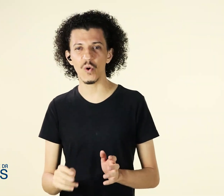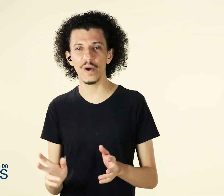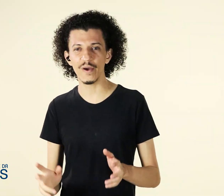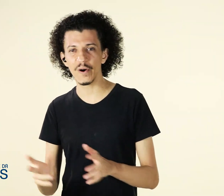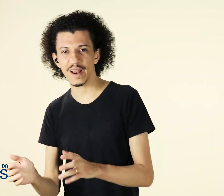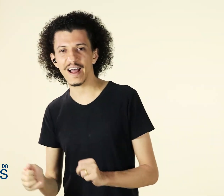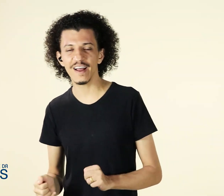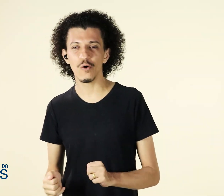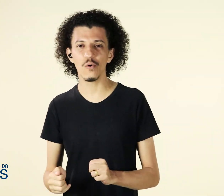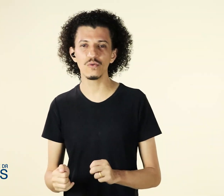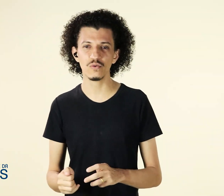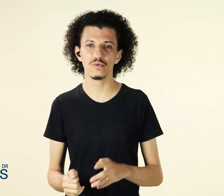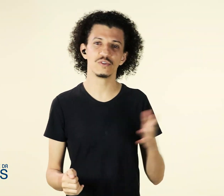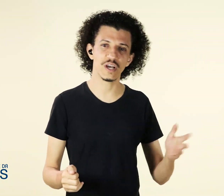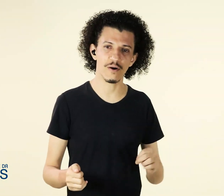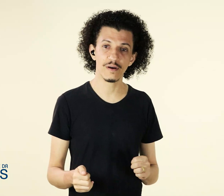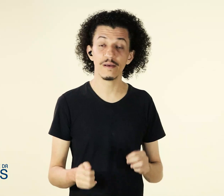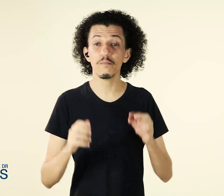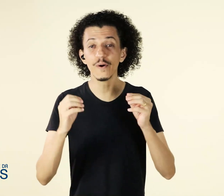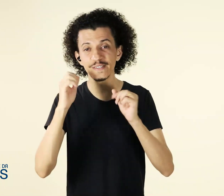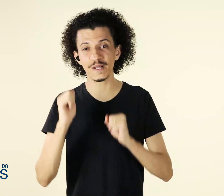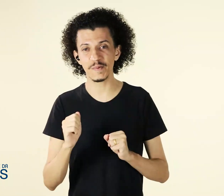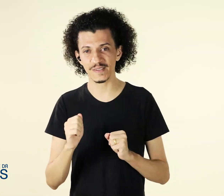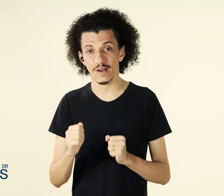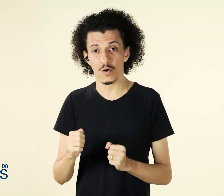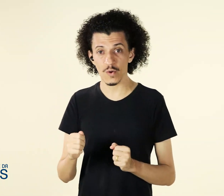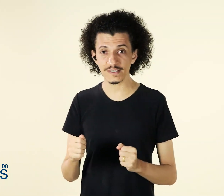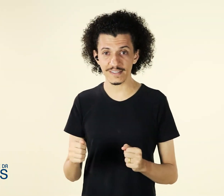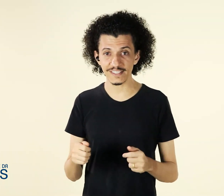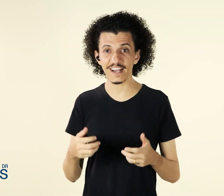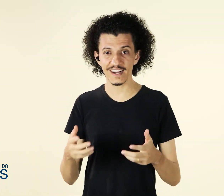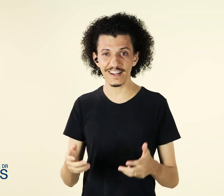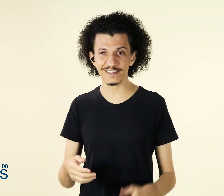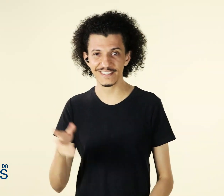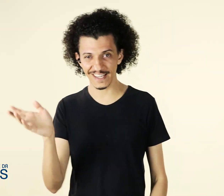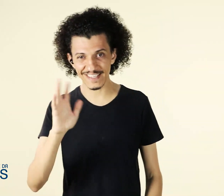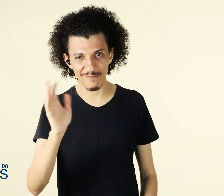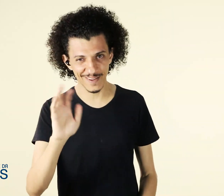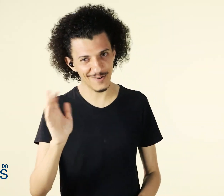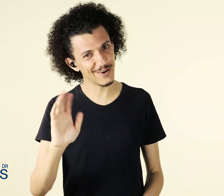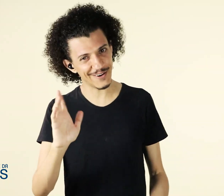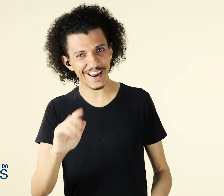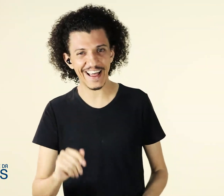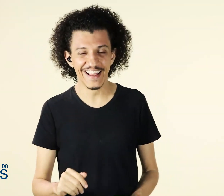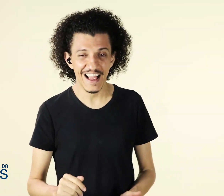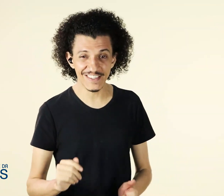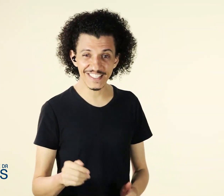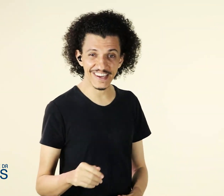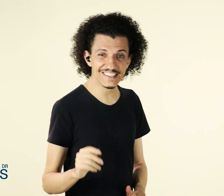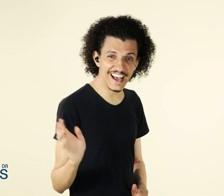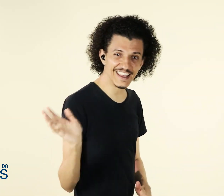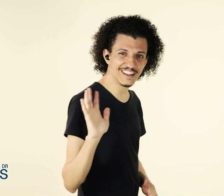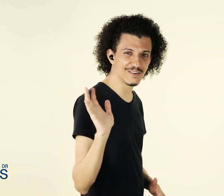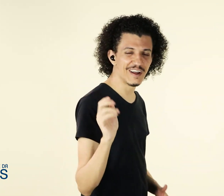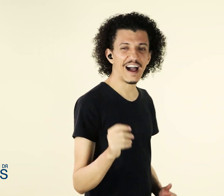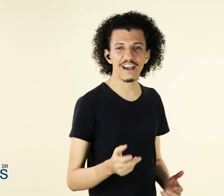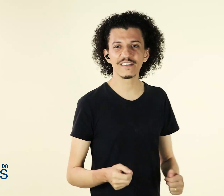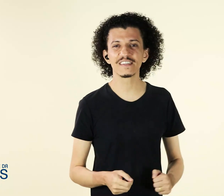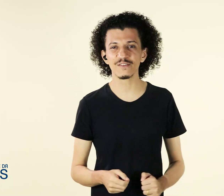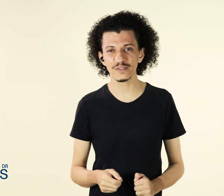oi, olá ou do tchau? Muito simples. Quando você está chegando, você já sabe, né? Oi, olá. Se você estiver saindo, aí fica sendo o